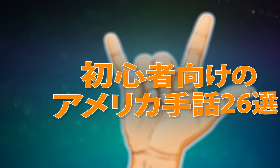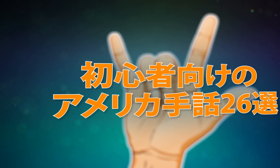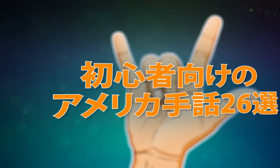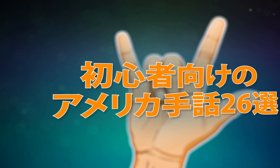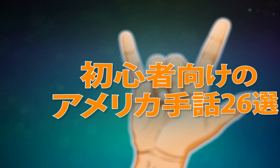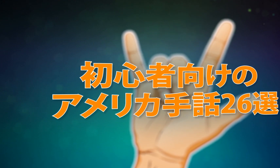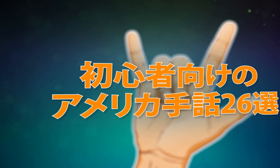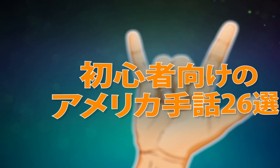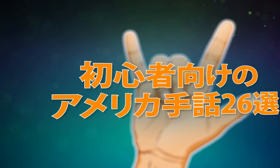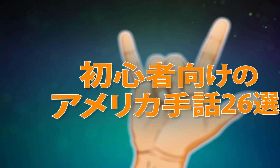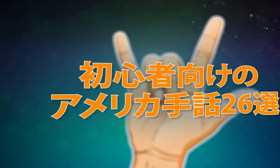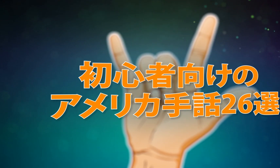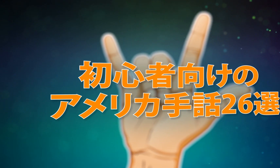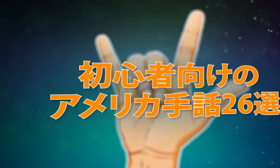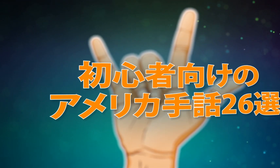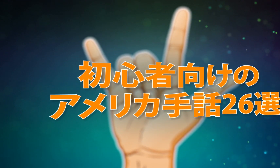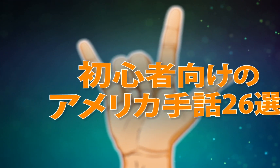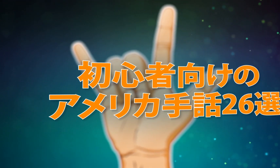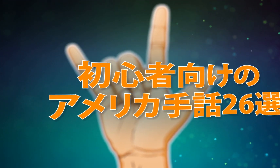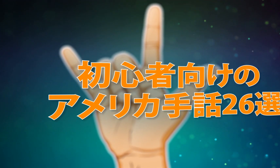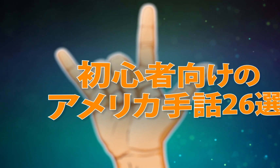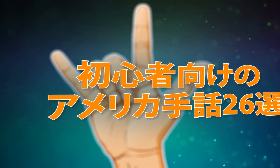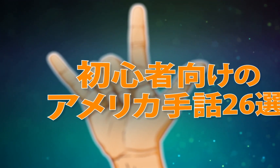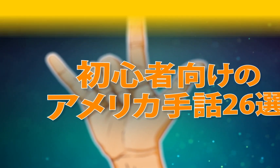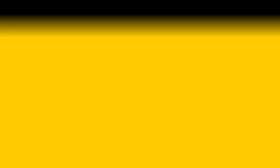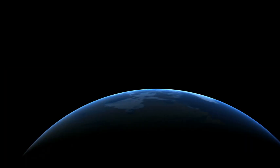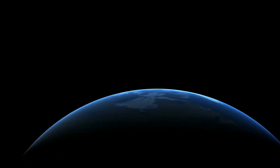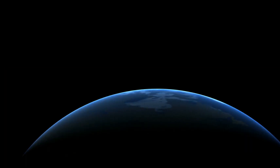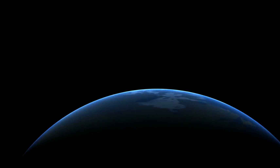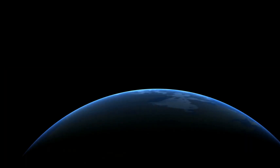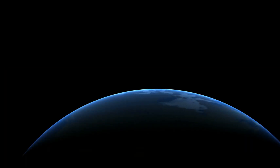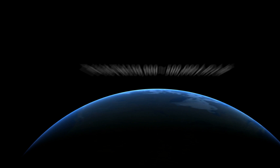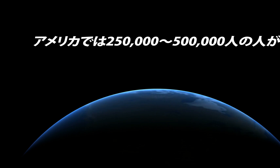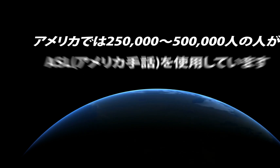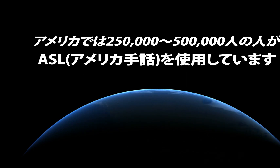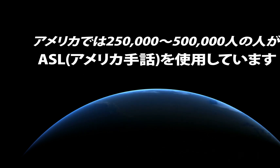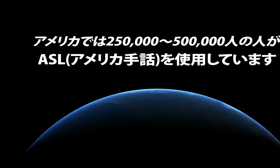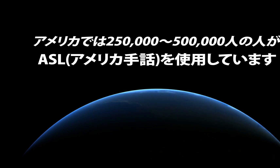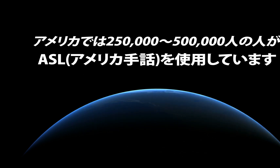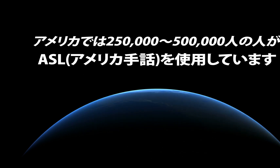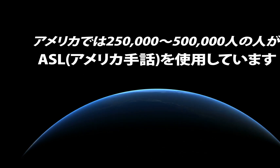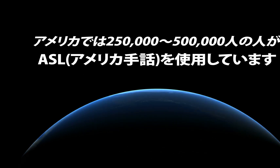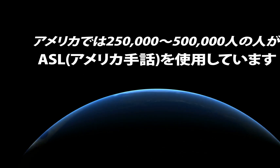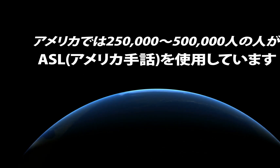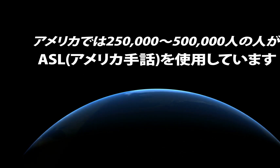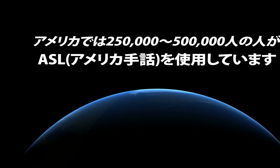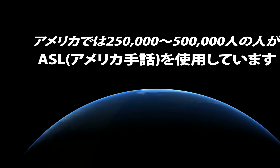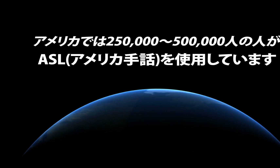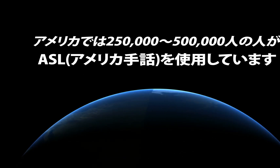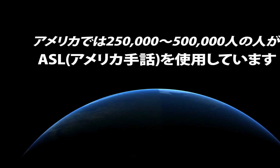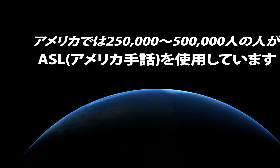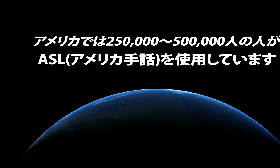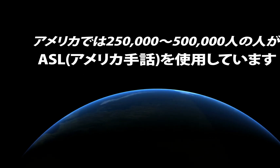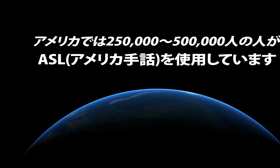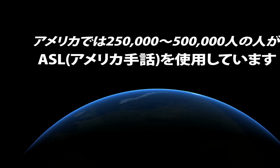初心者向けのアメリカ手話26選。アメリカでは25万から50万人の人